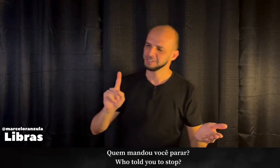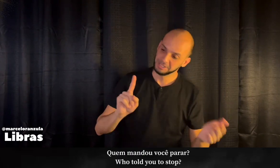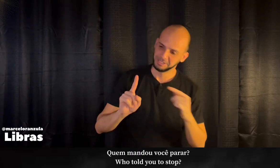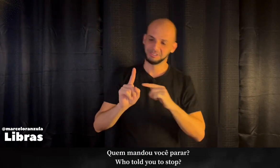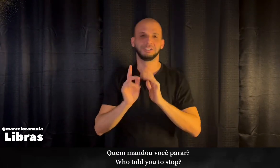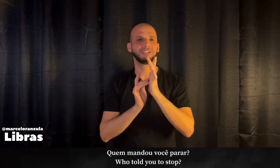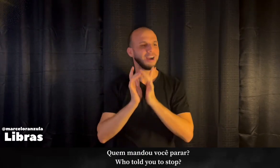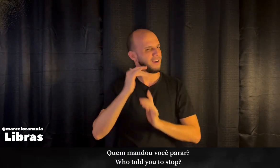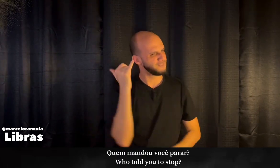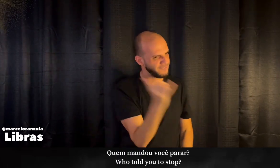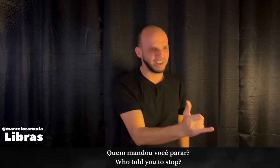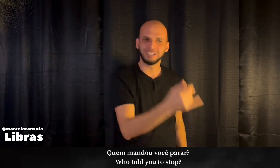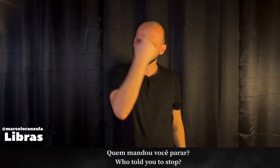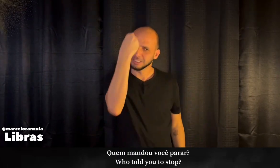Quem mandou você parar?